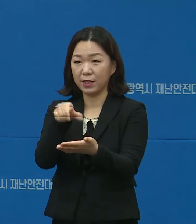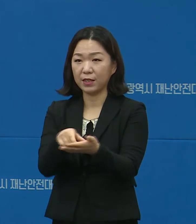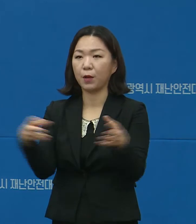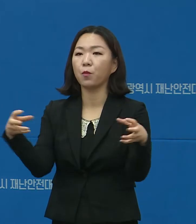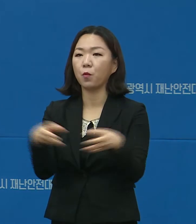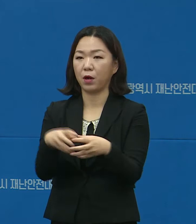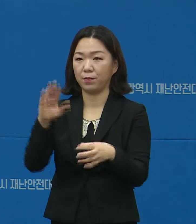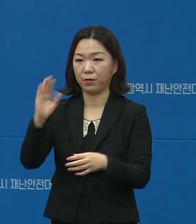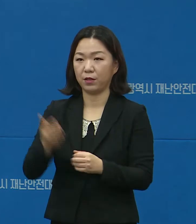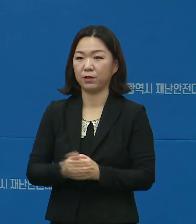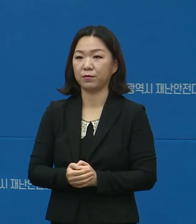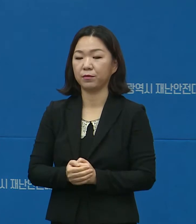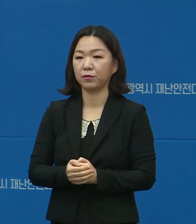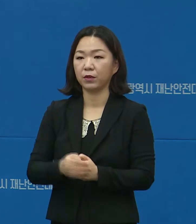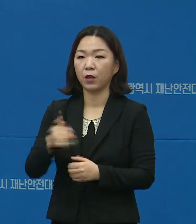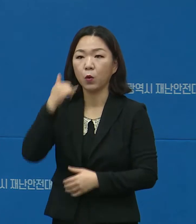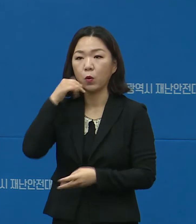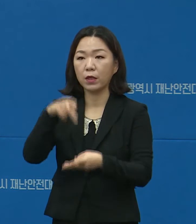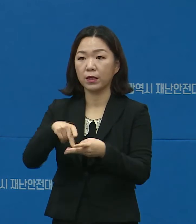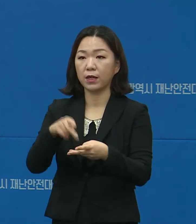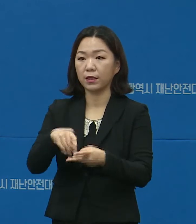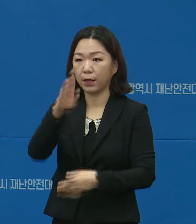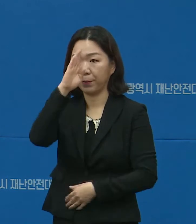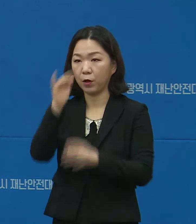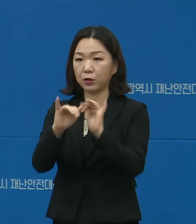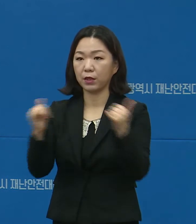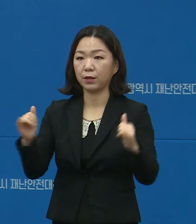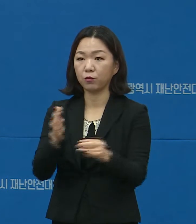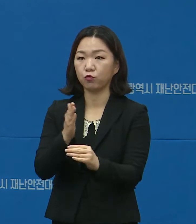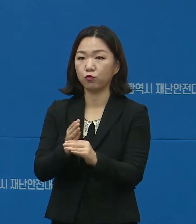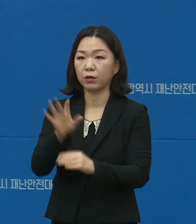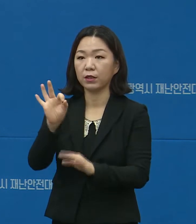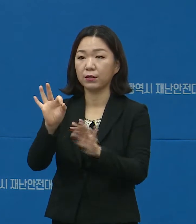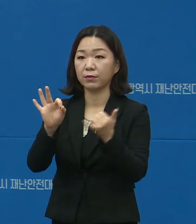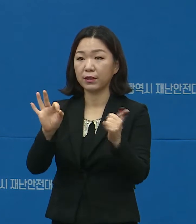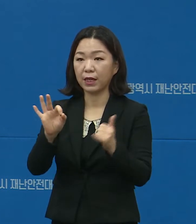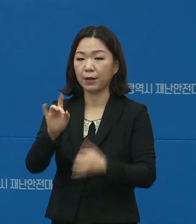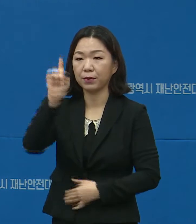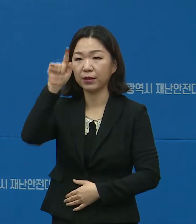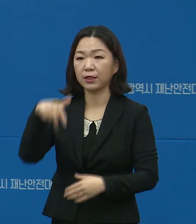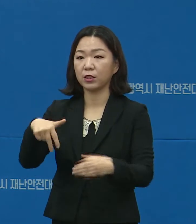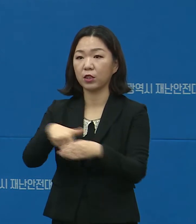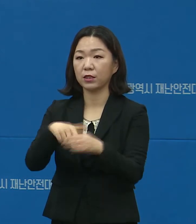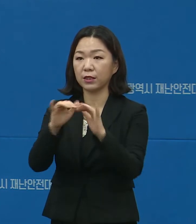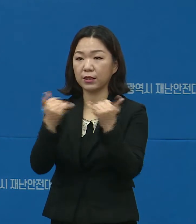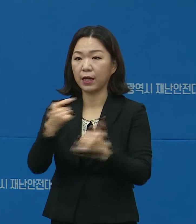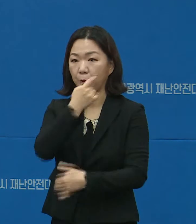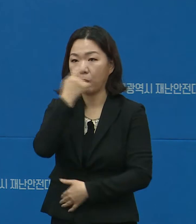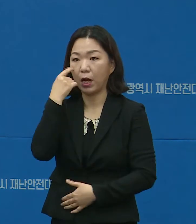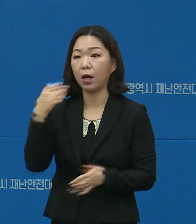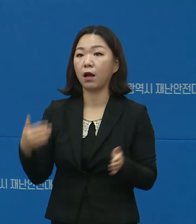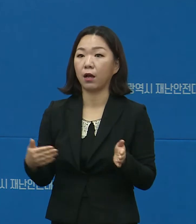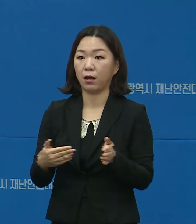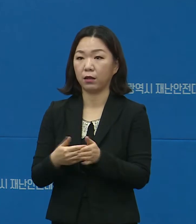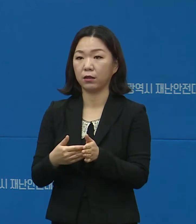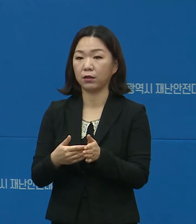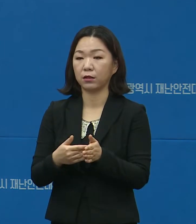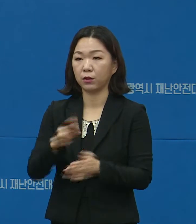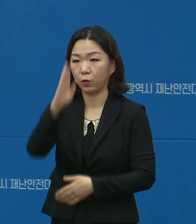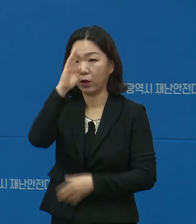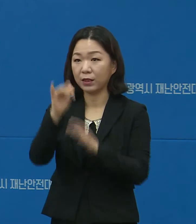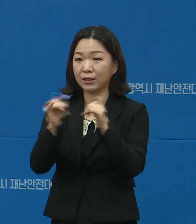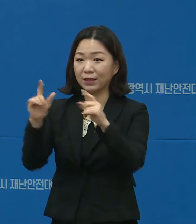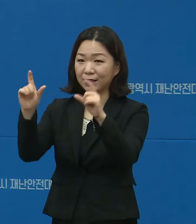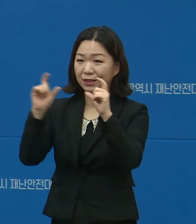있습니다. 콜센터 확진자 중 10명이 신천지 교인으로 파악되었습니다.